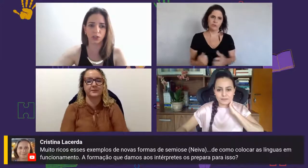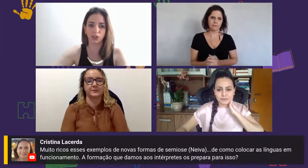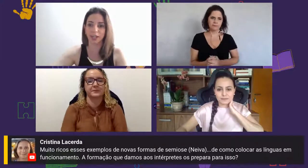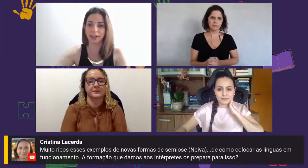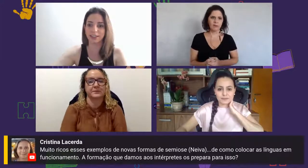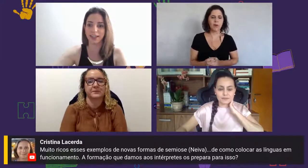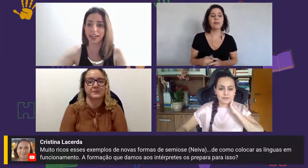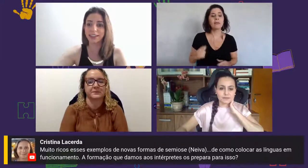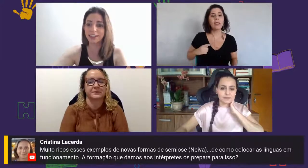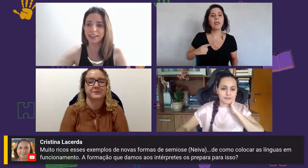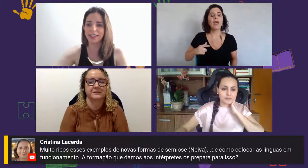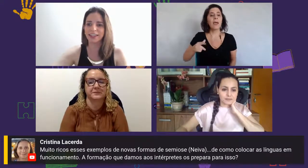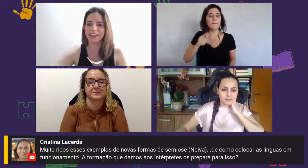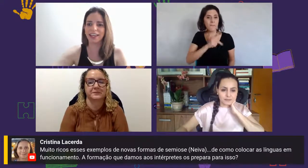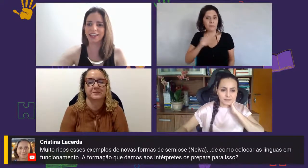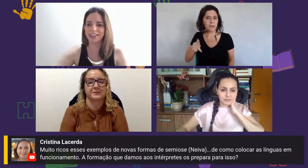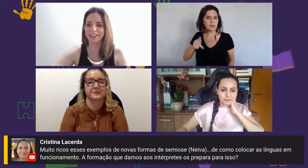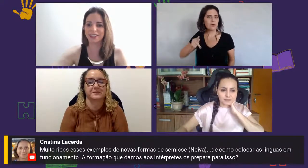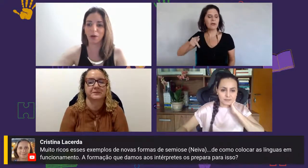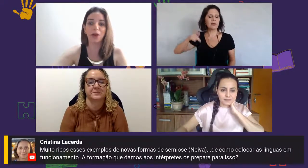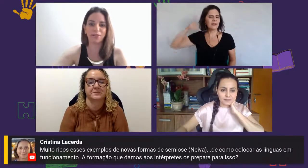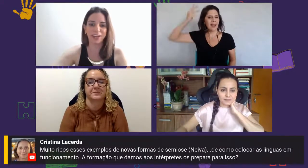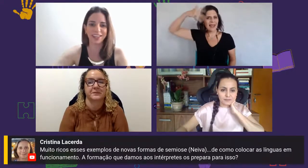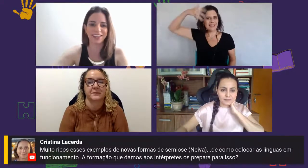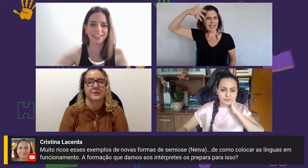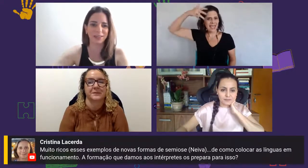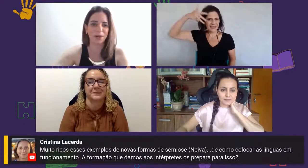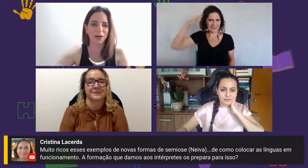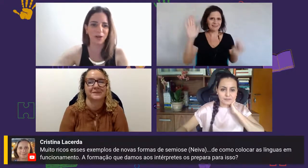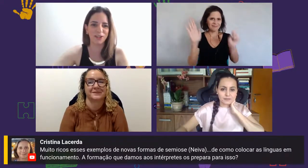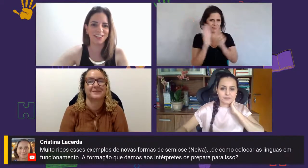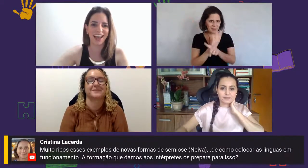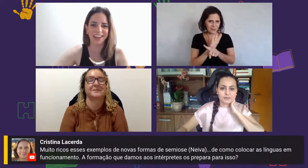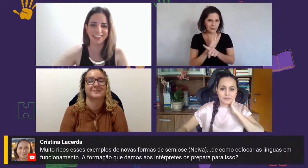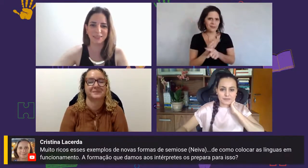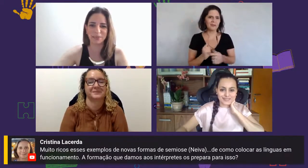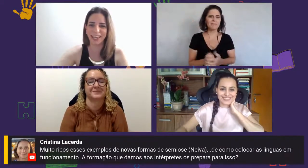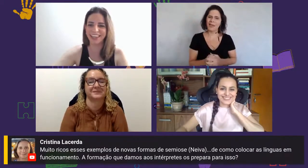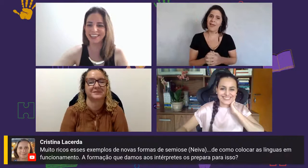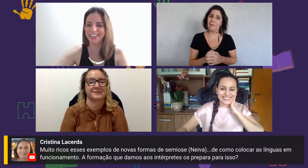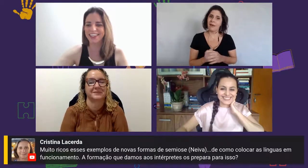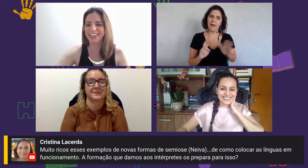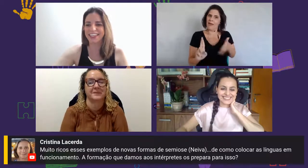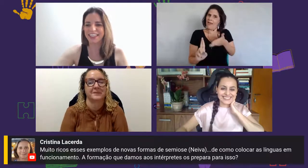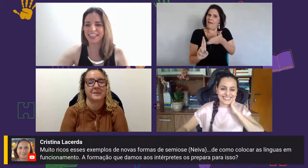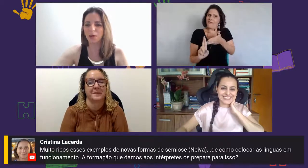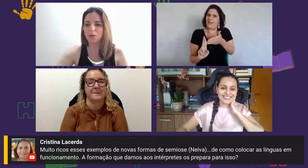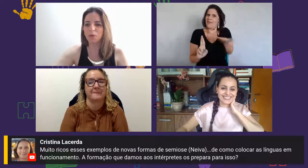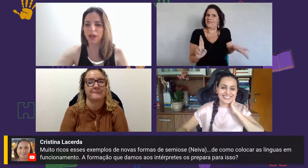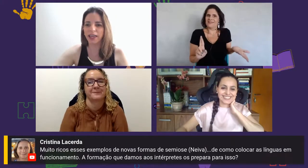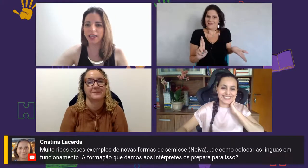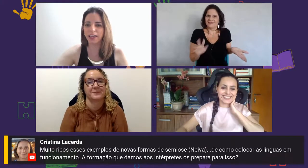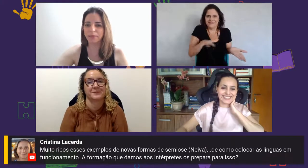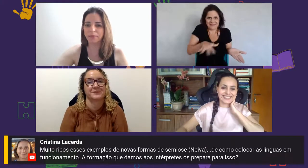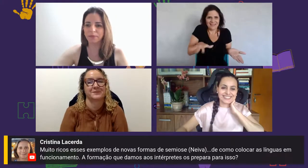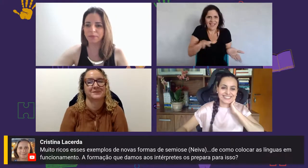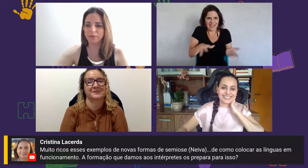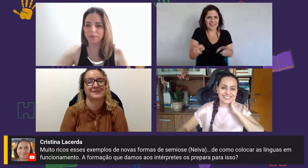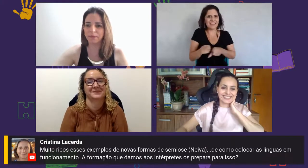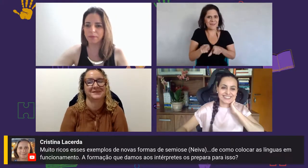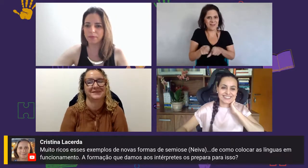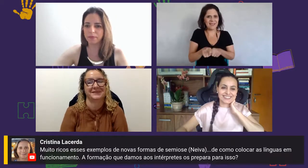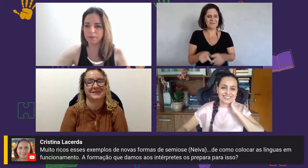professora Cristina Lacerda, né? Que é uma referência aqui para nós na área também. Então,